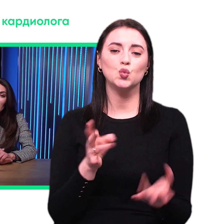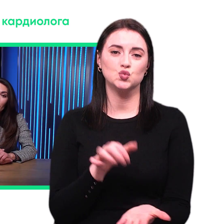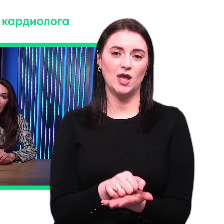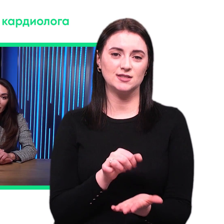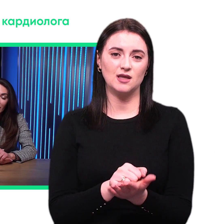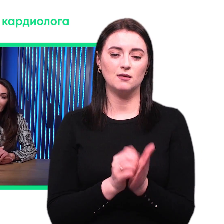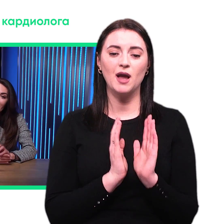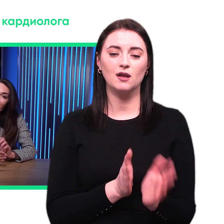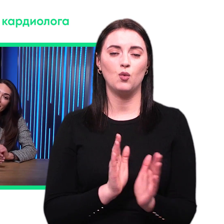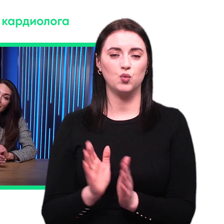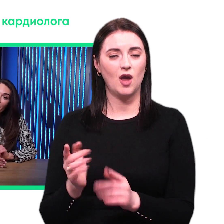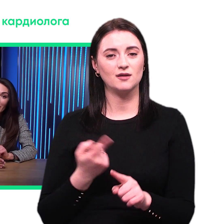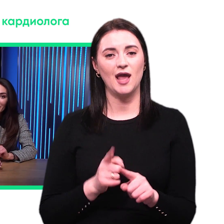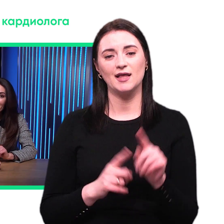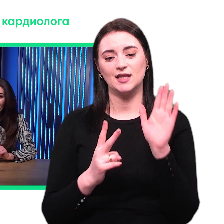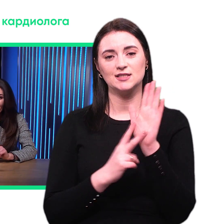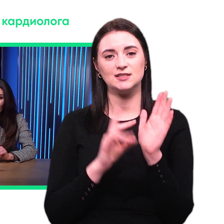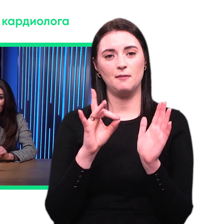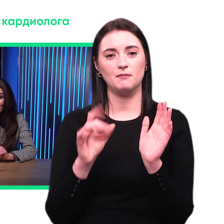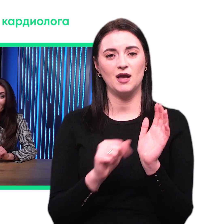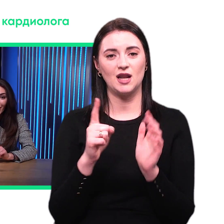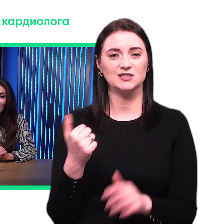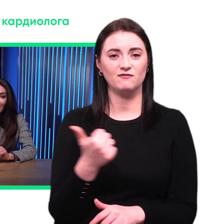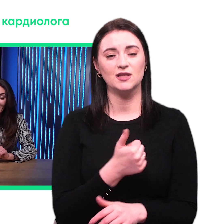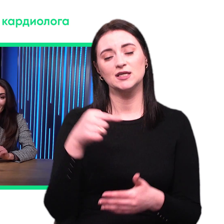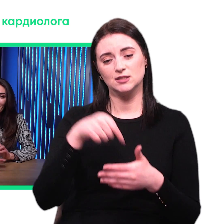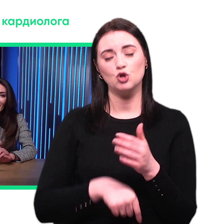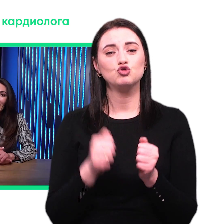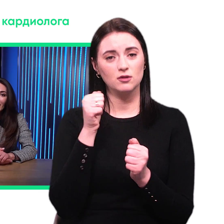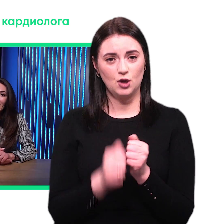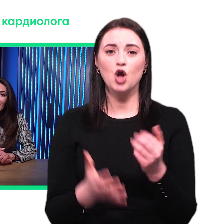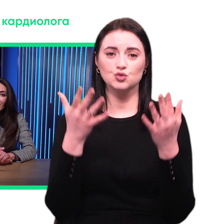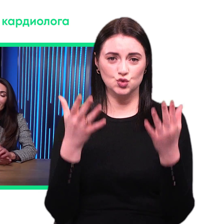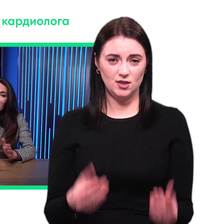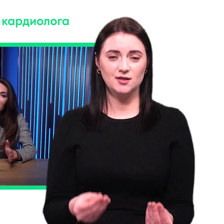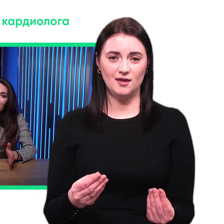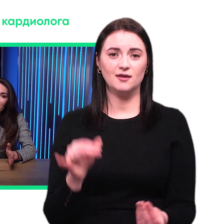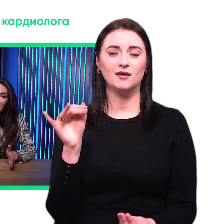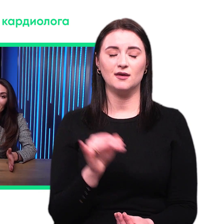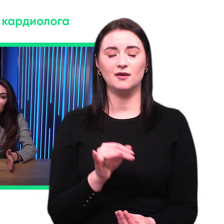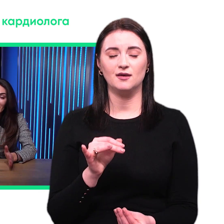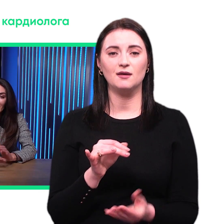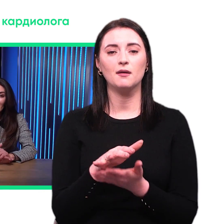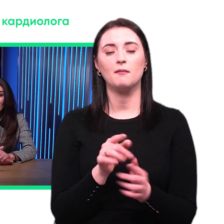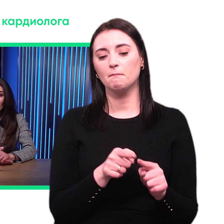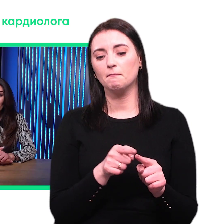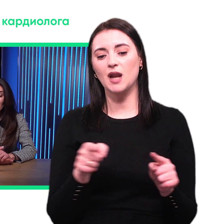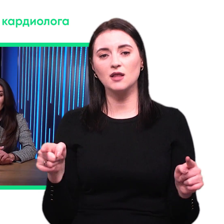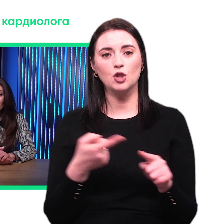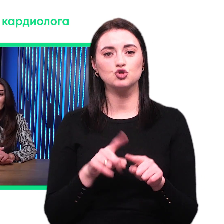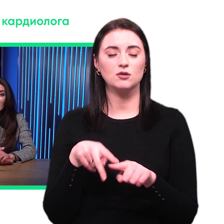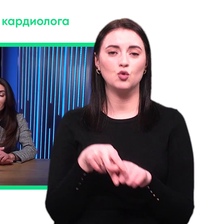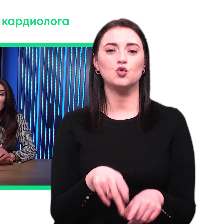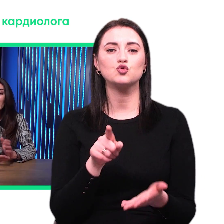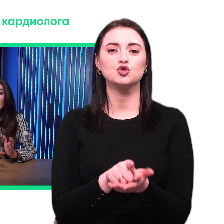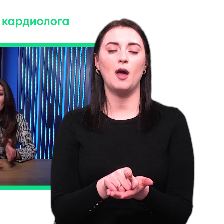заниматься регулярно, это 7 раз в неделю, это значит каждый день. И продолжительность этой нагрузки